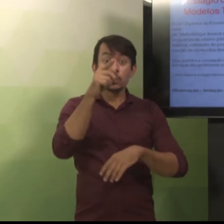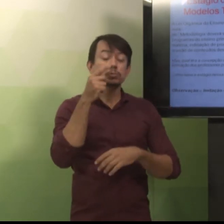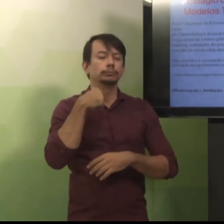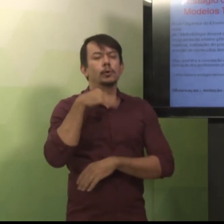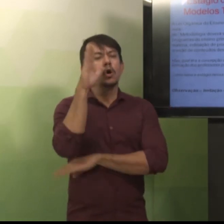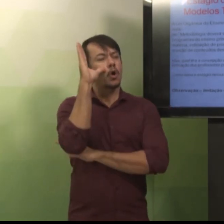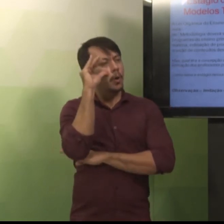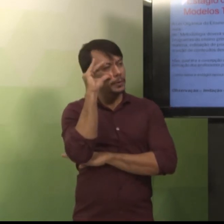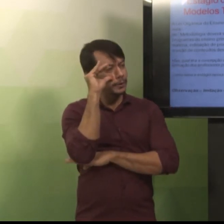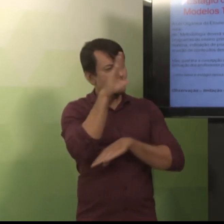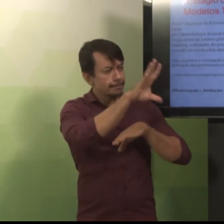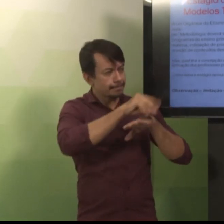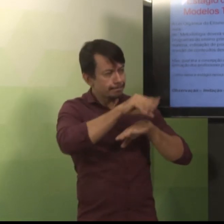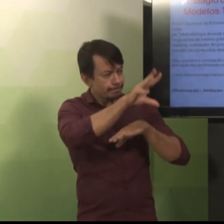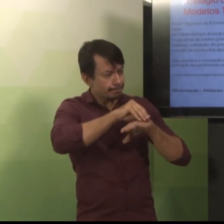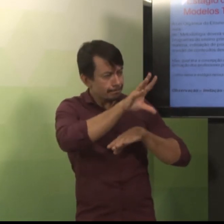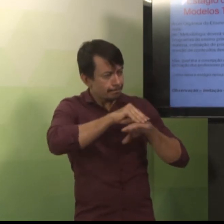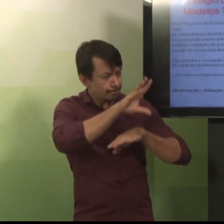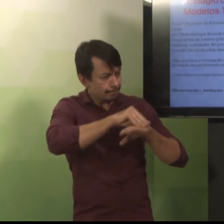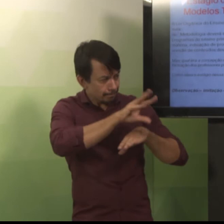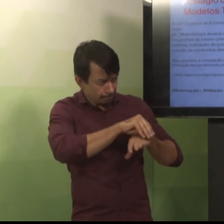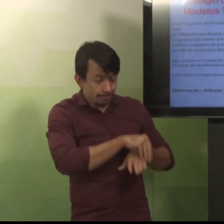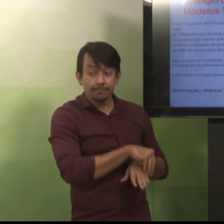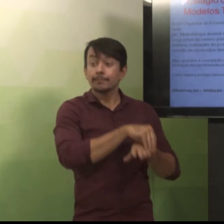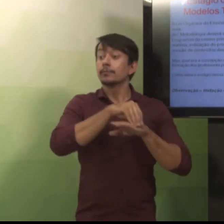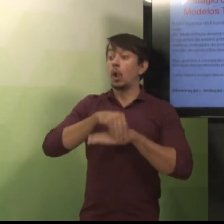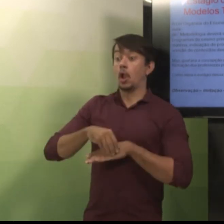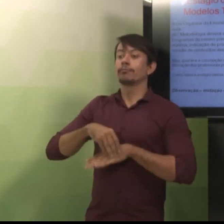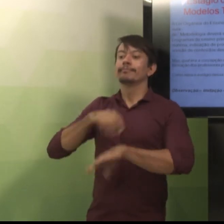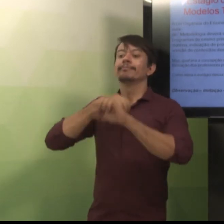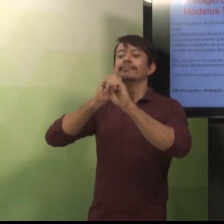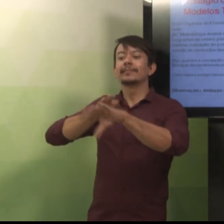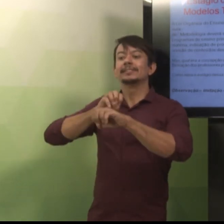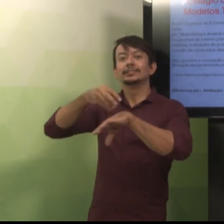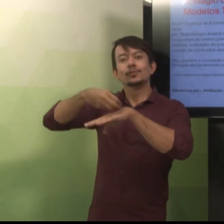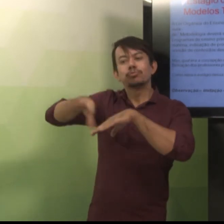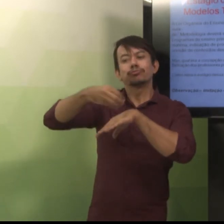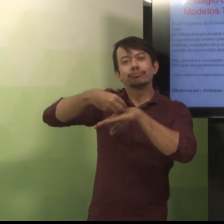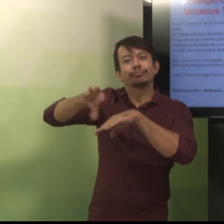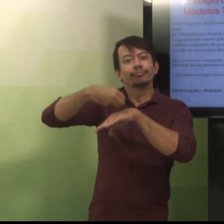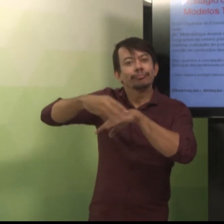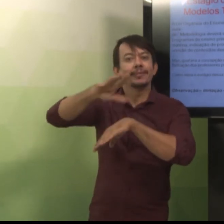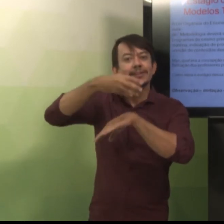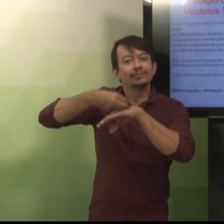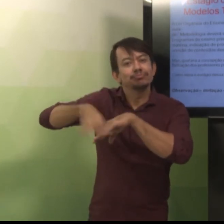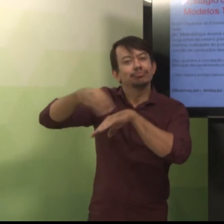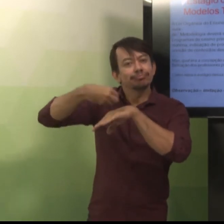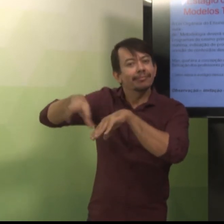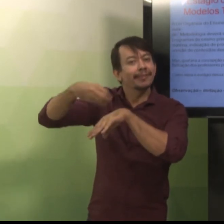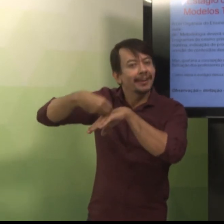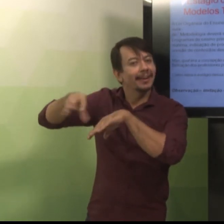Então, primeiro, você iria observar, imitar e reproduzir.